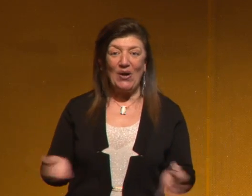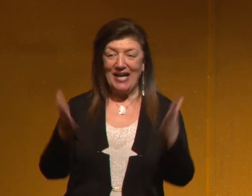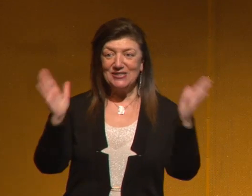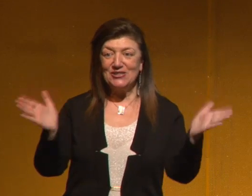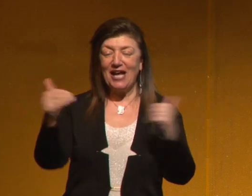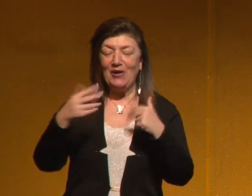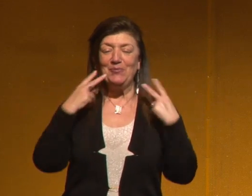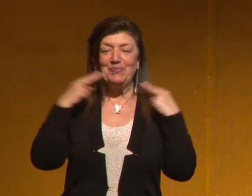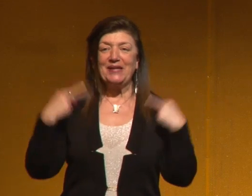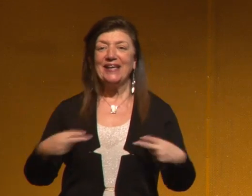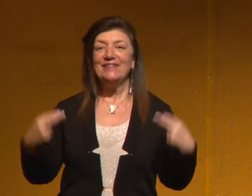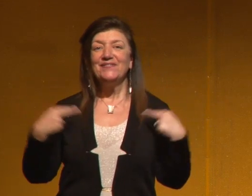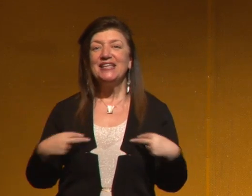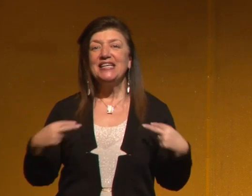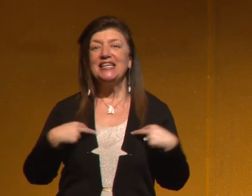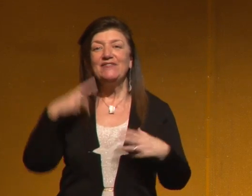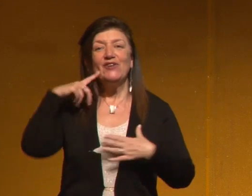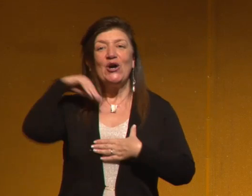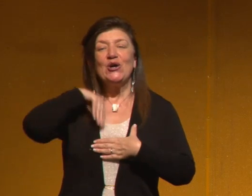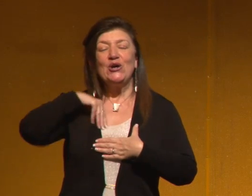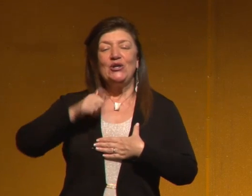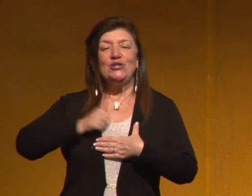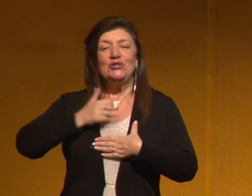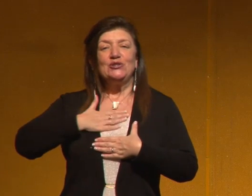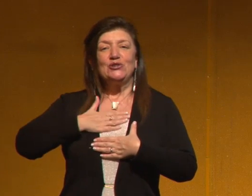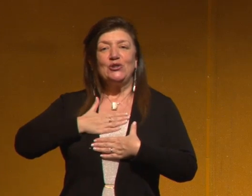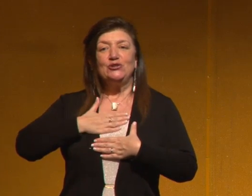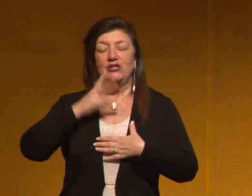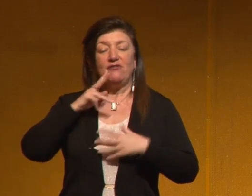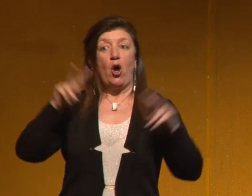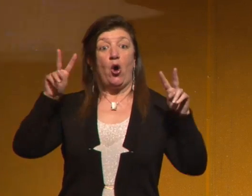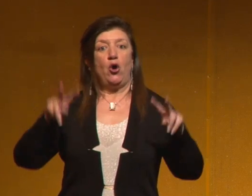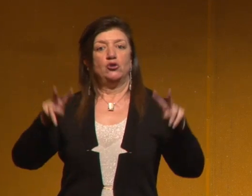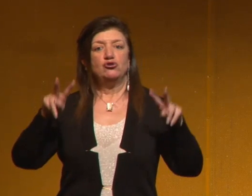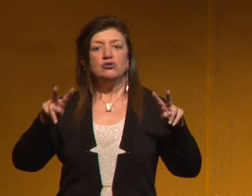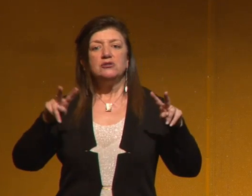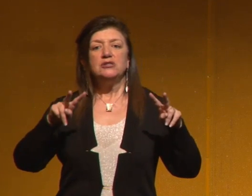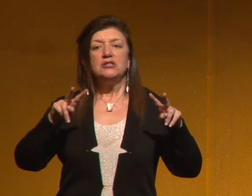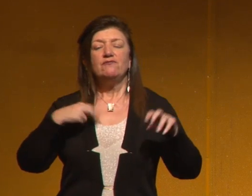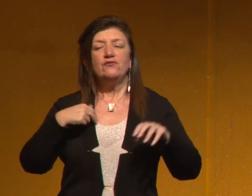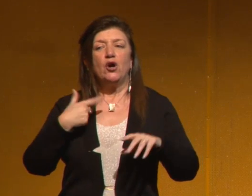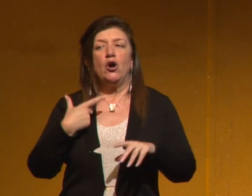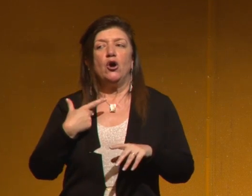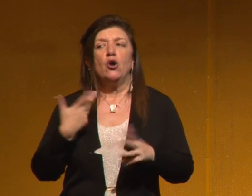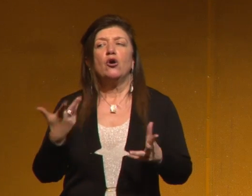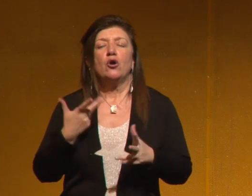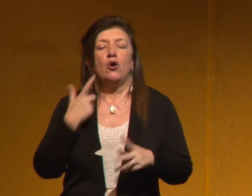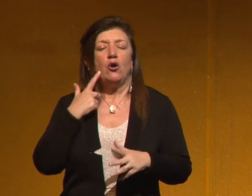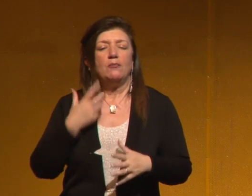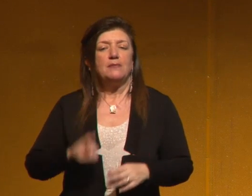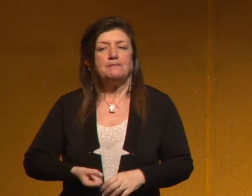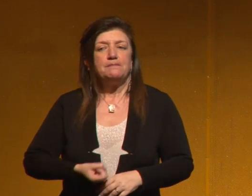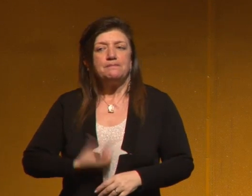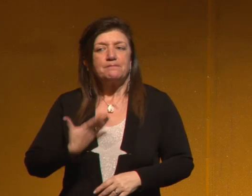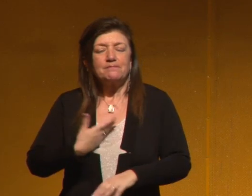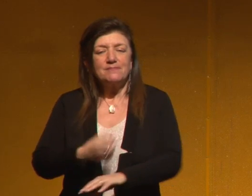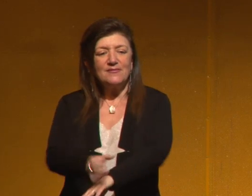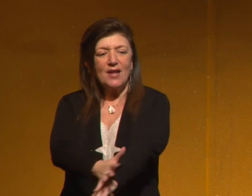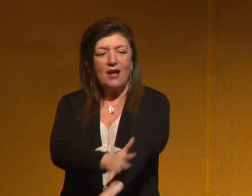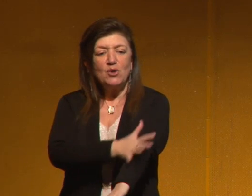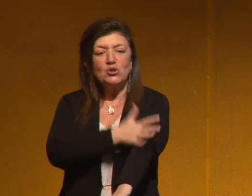e anche oggettivamente con una particolare emozione perché vedo dietro